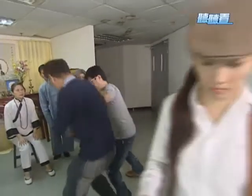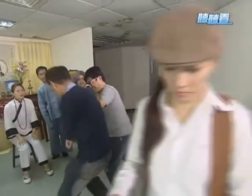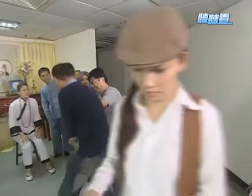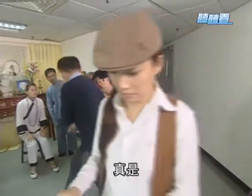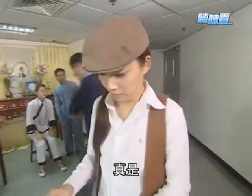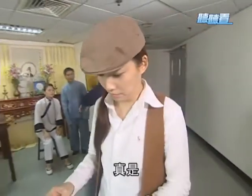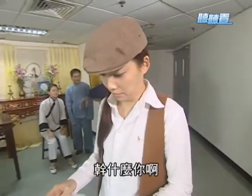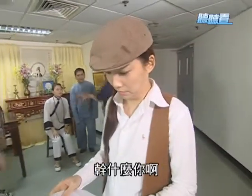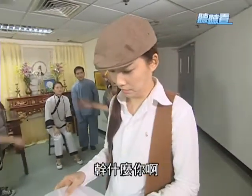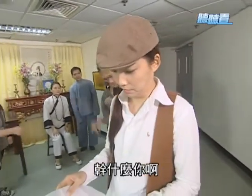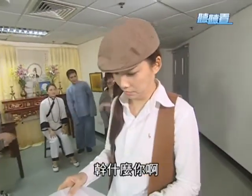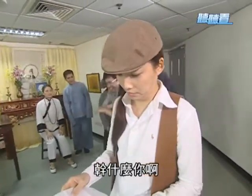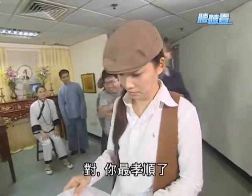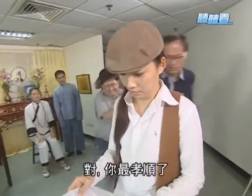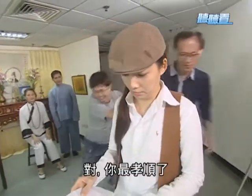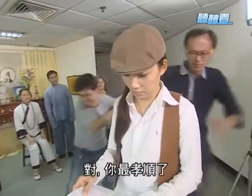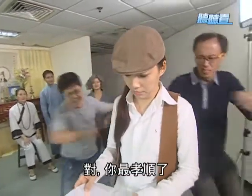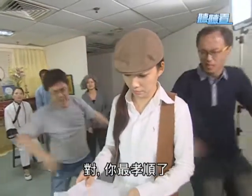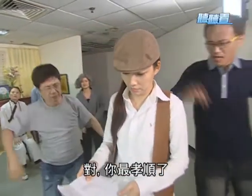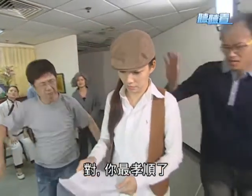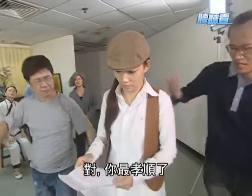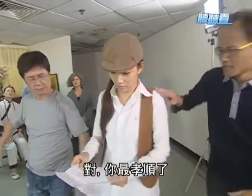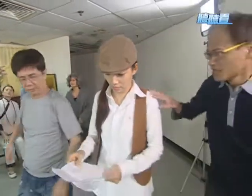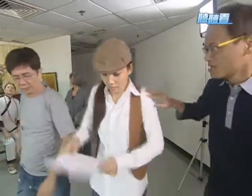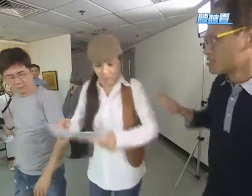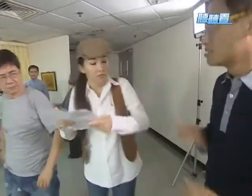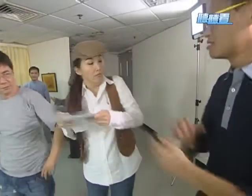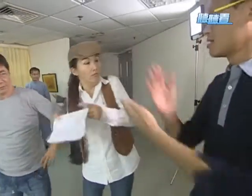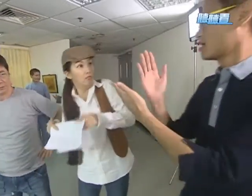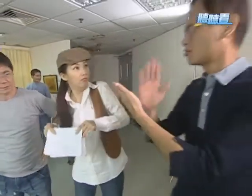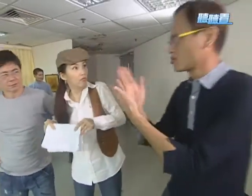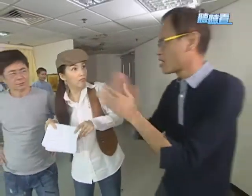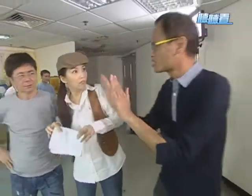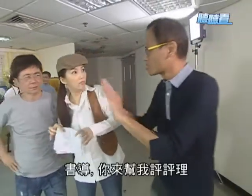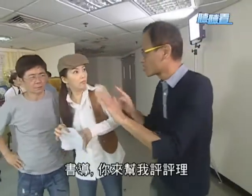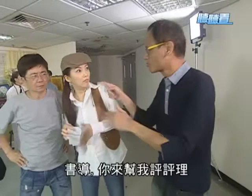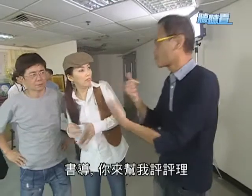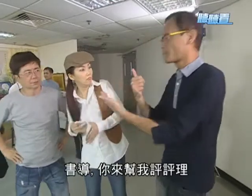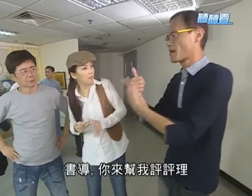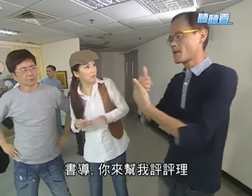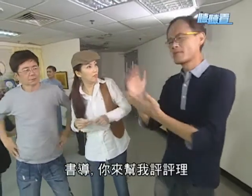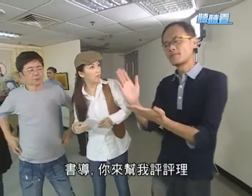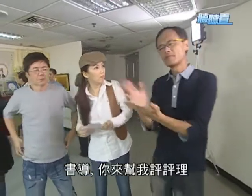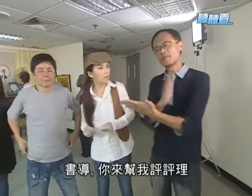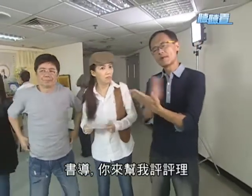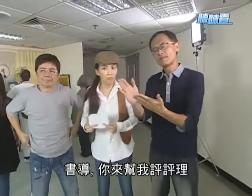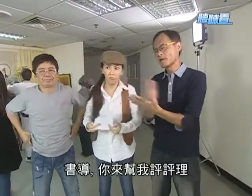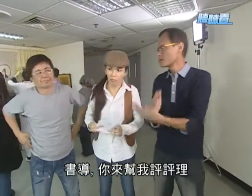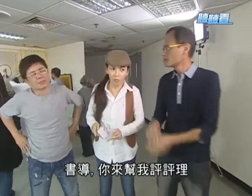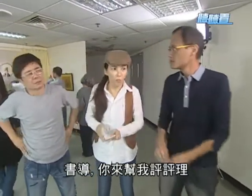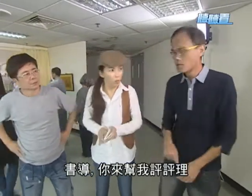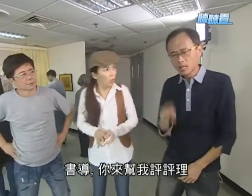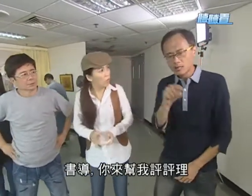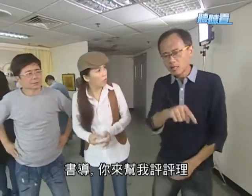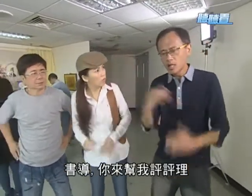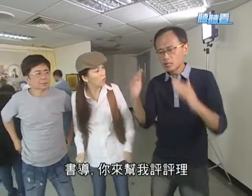真是干什么的？对呀，你最孝顺了。舒导啊，你来帮我评评理。哦，那间